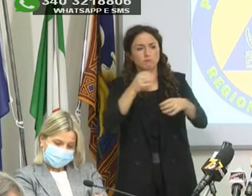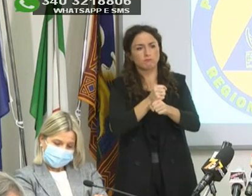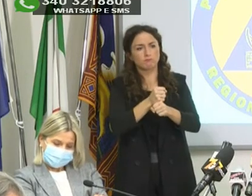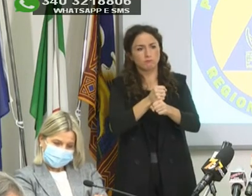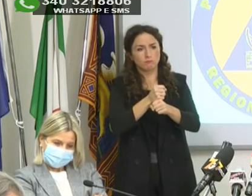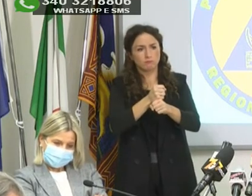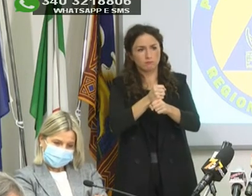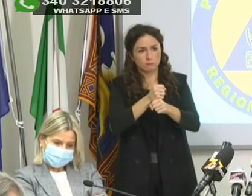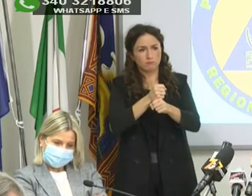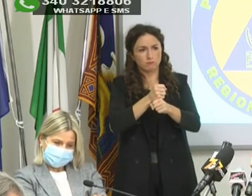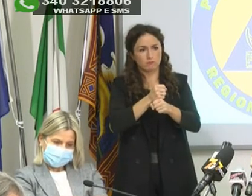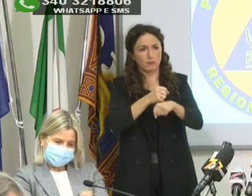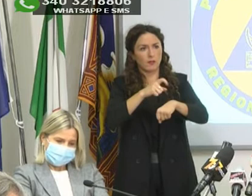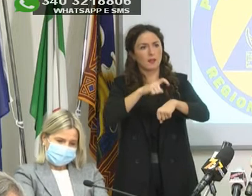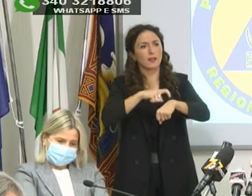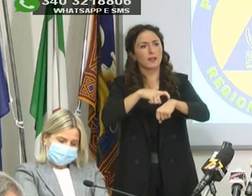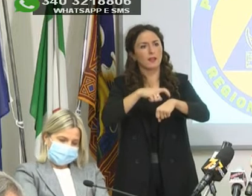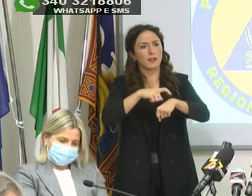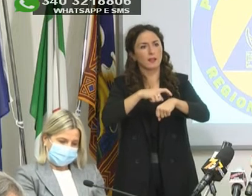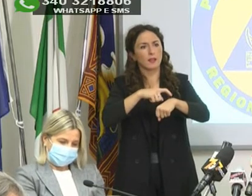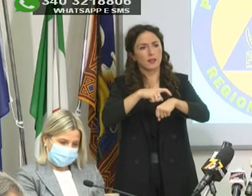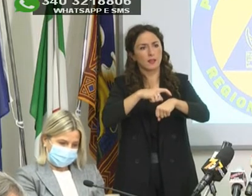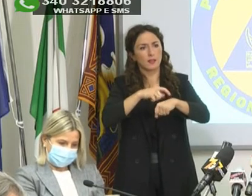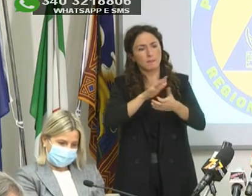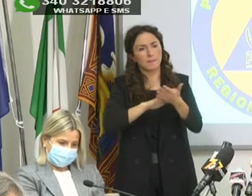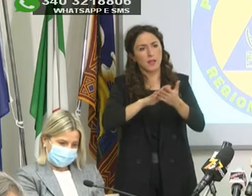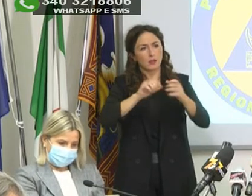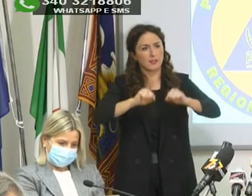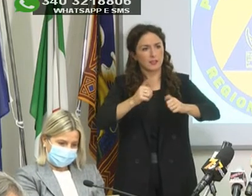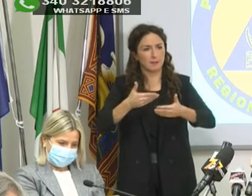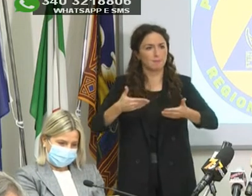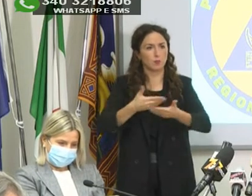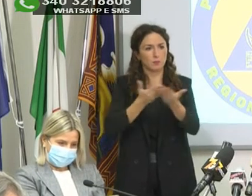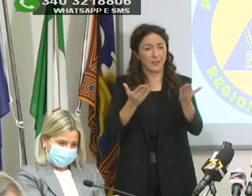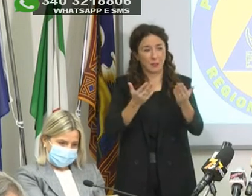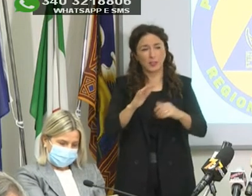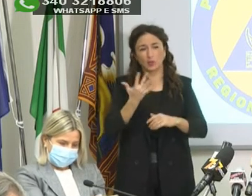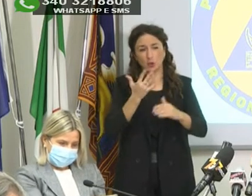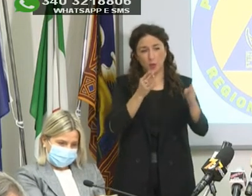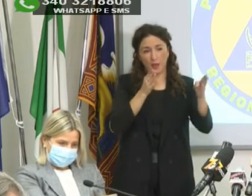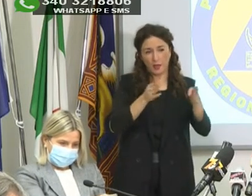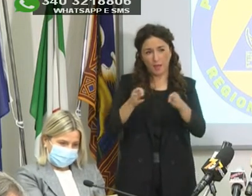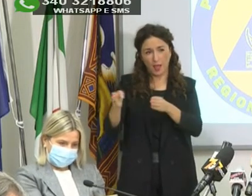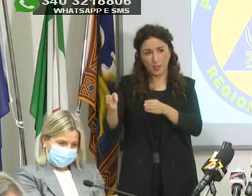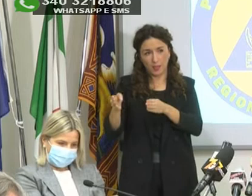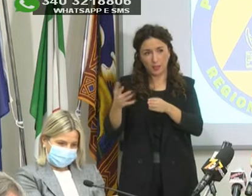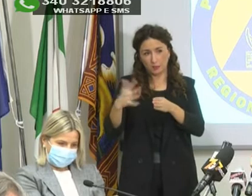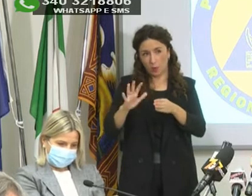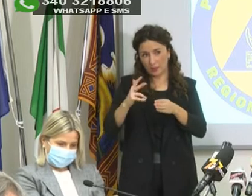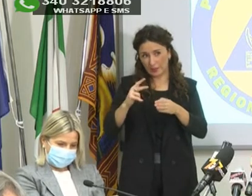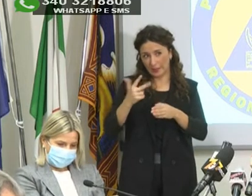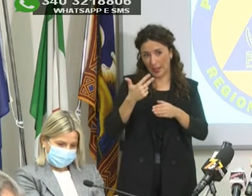rapidamente, i tempi che vengono dati rispetto al piano di sanità pubblica, perciò i 5 livelli, adesso ormai siamo prossimi